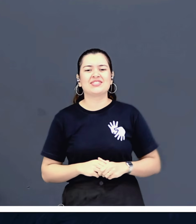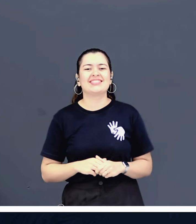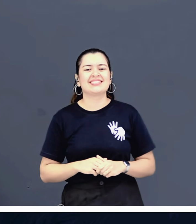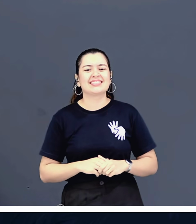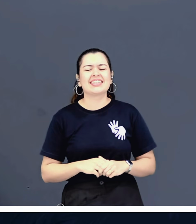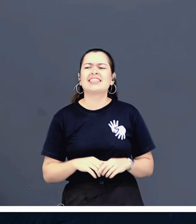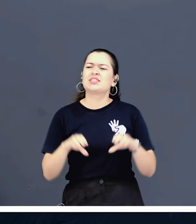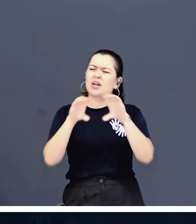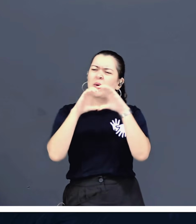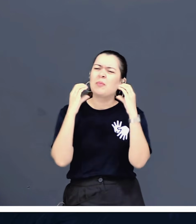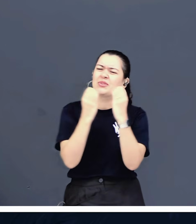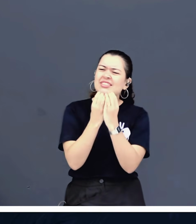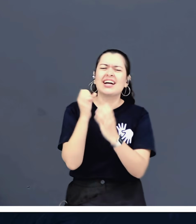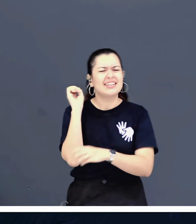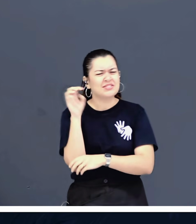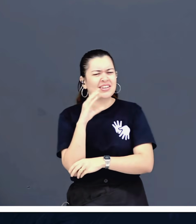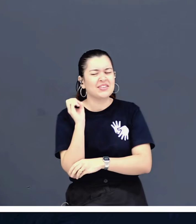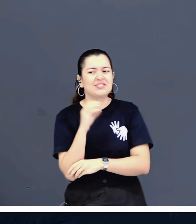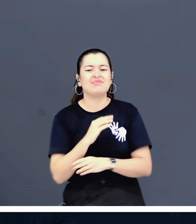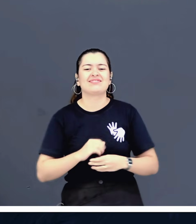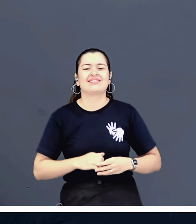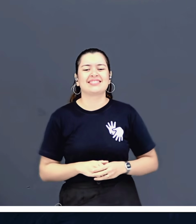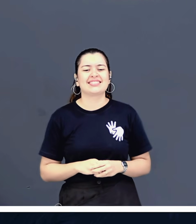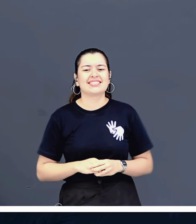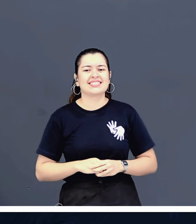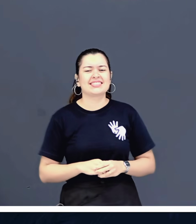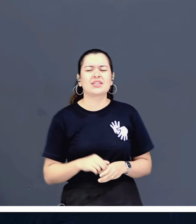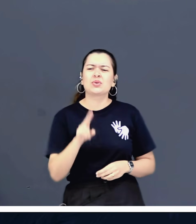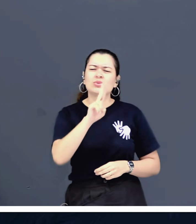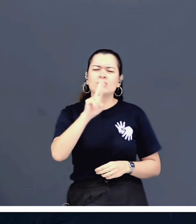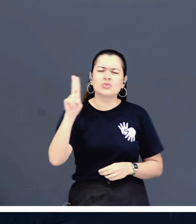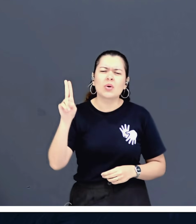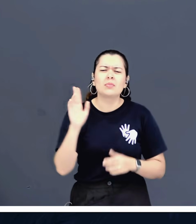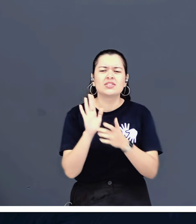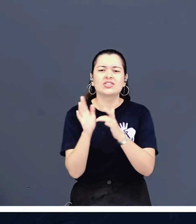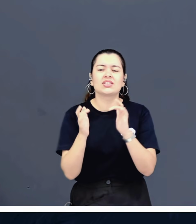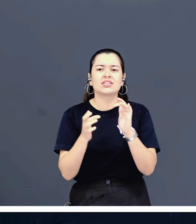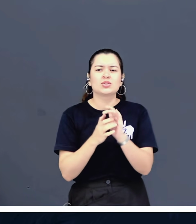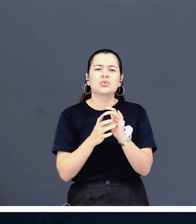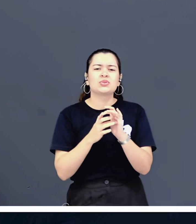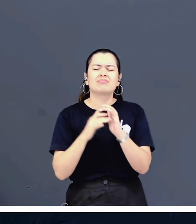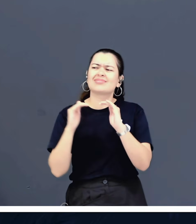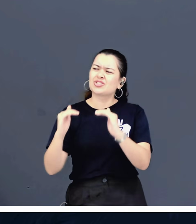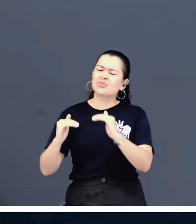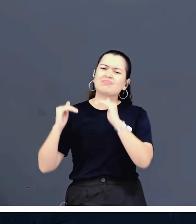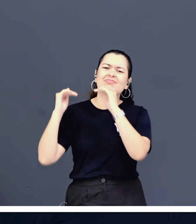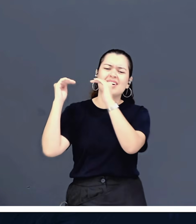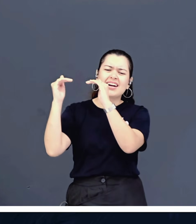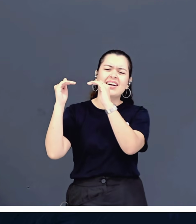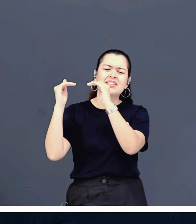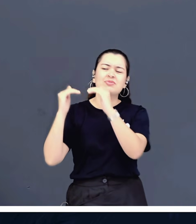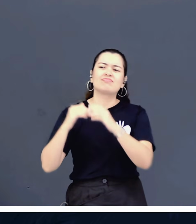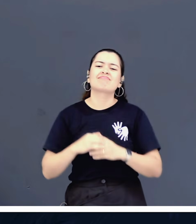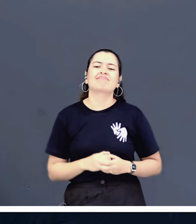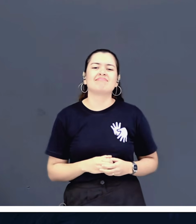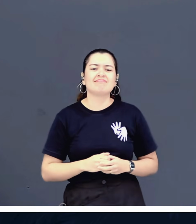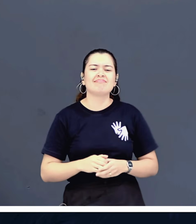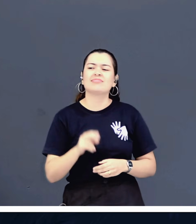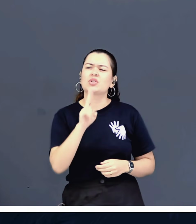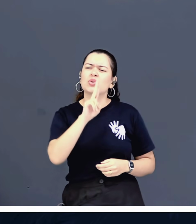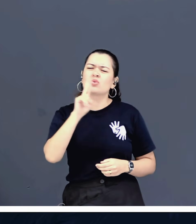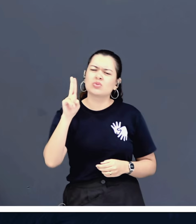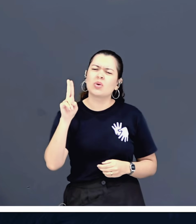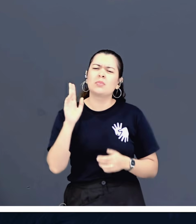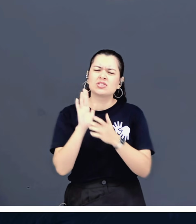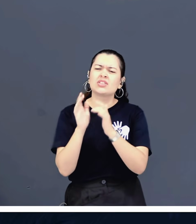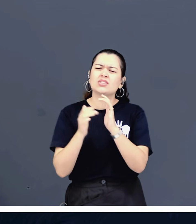nossa comunidade linda. Que o nome do Senhor seja engrandecido, que o nome do Senhor seja